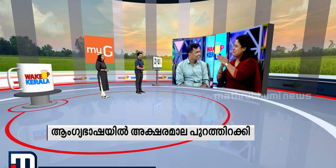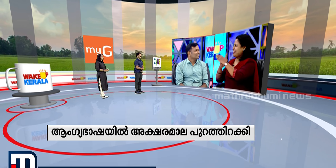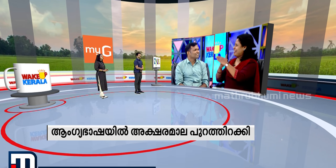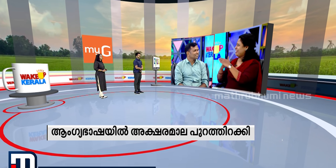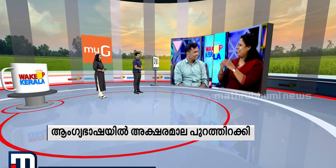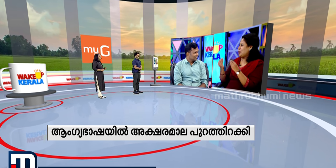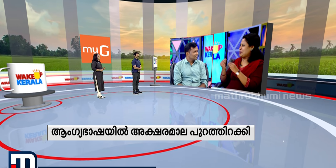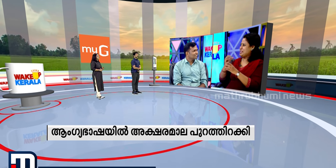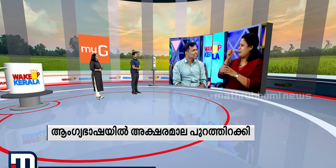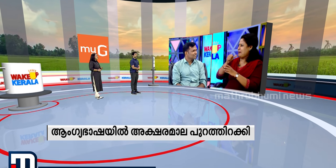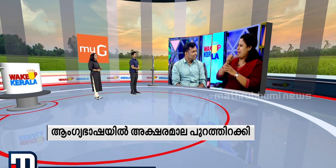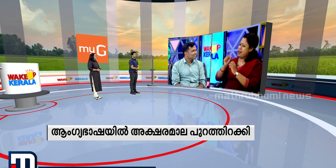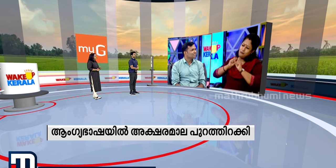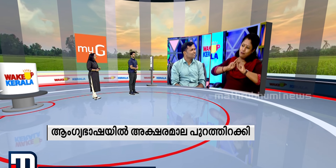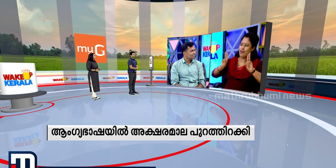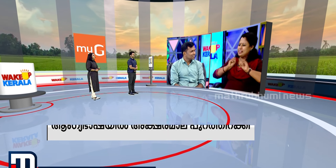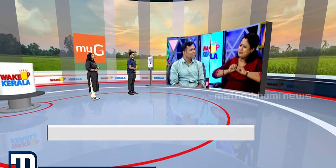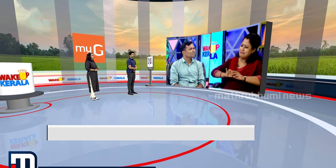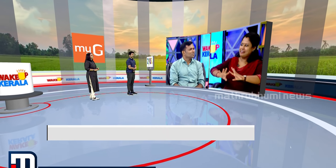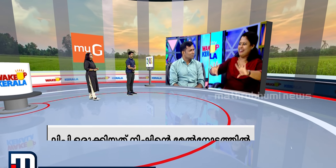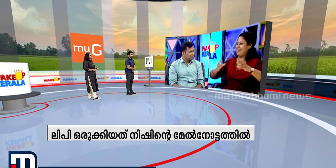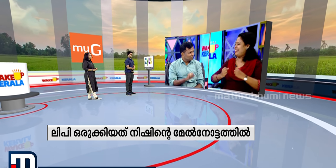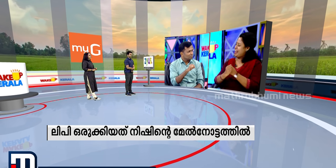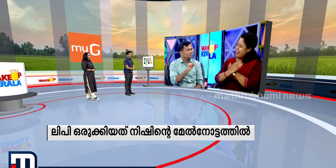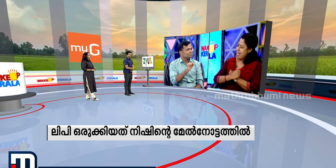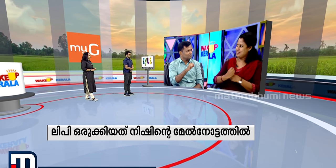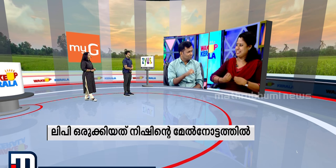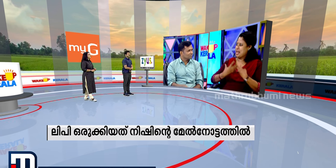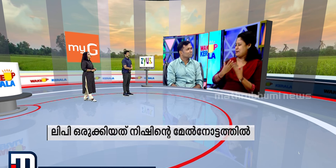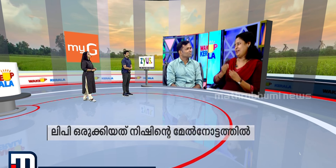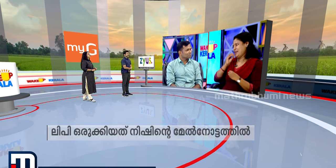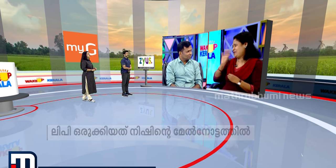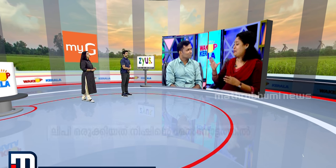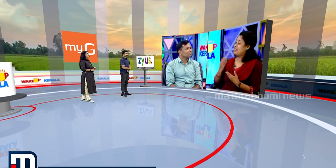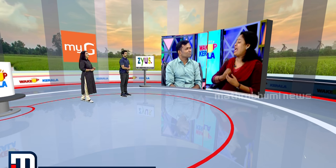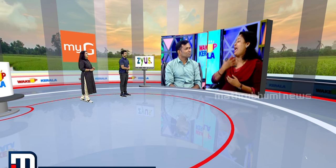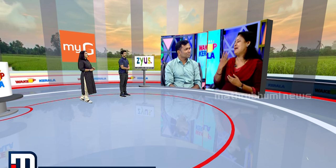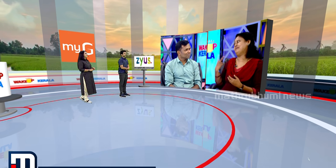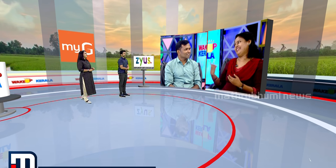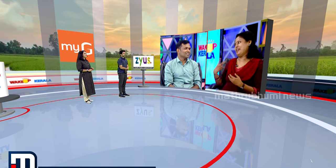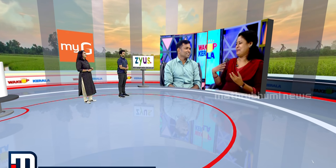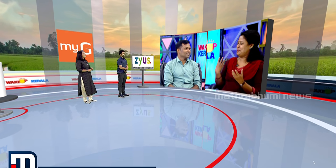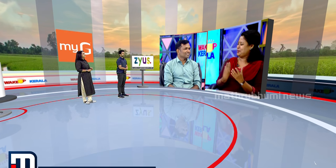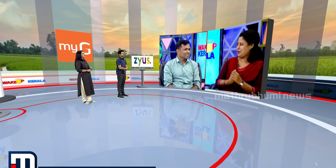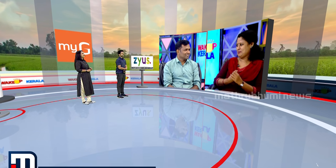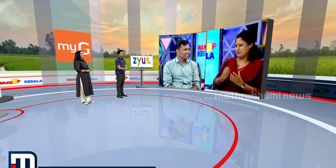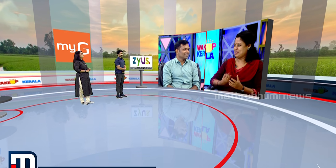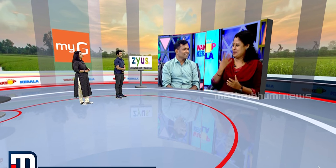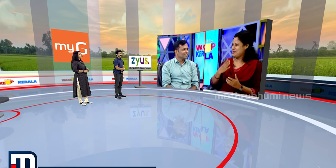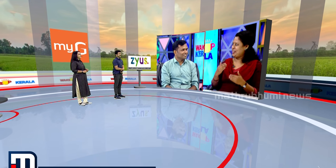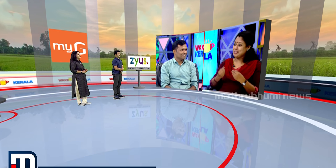മാറി എല്ലാവരിലേക്കും ഇത് എത്തിക്കാൻ കഴിയട്ടെ എന്ന് ഞങ്ങൾ വളരെ സ്നേഹപൂർവ്വം ആശംസിക്കുകയാണ്. ഒരുപാട് സന്തോഷം ഞങ്ങളോടൊപ്പം ഈ പ്രഭാതത്തിൽ